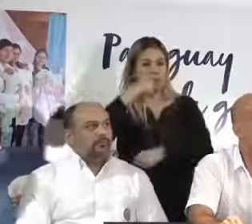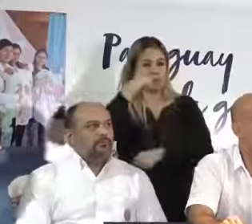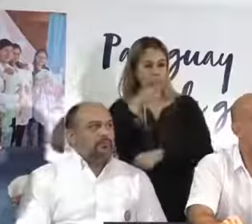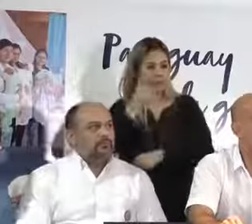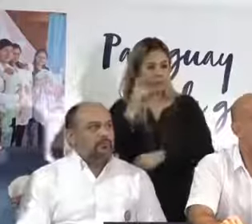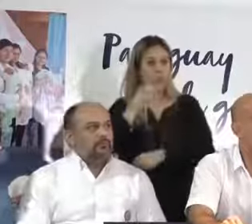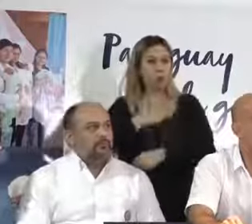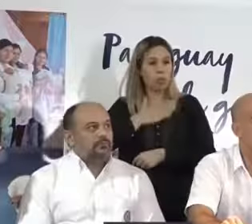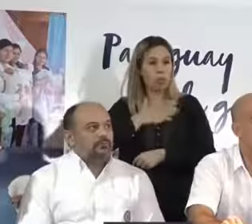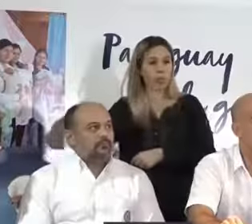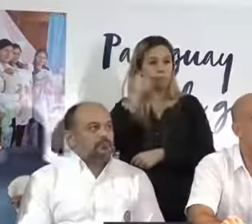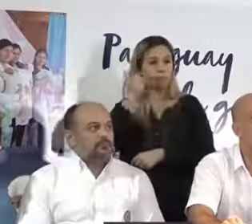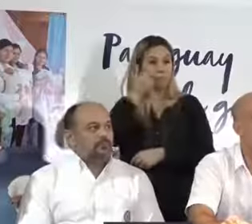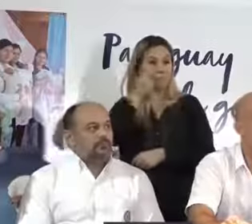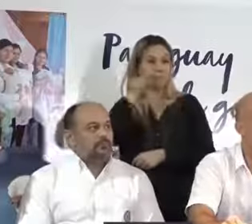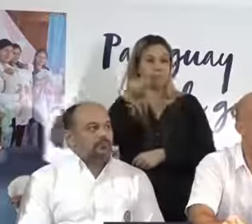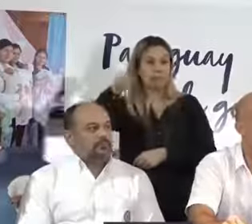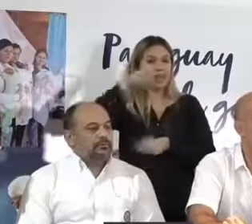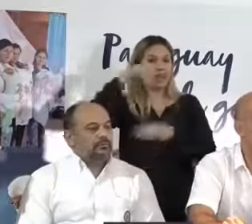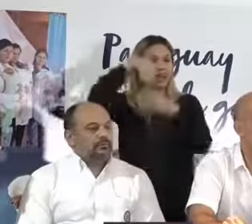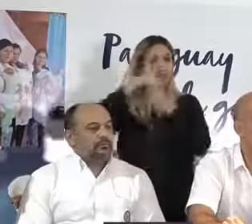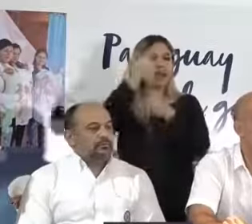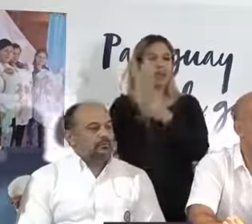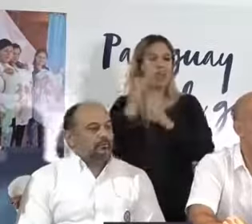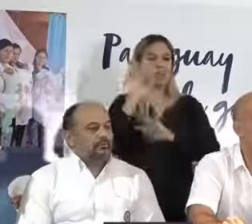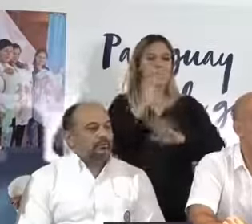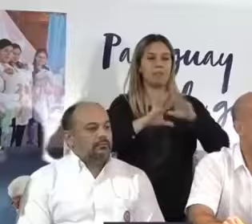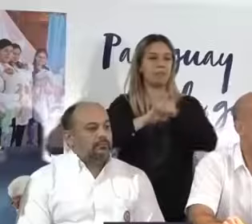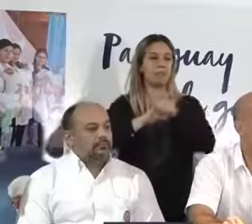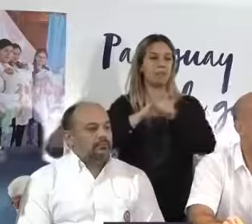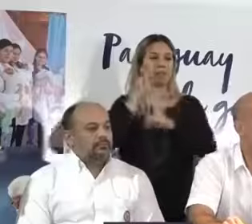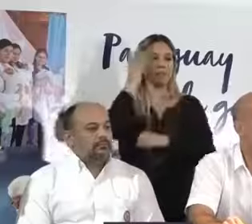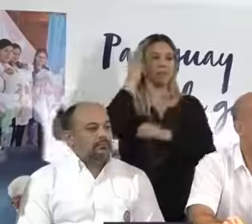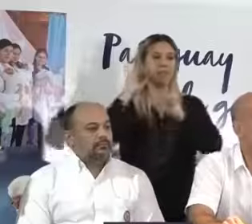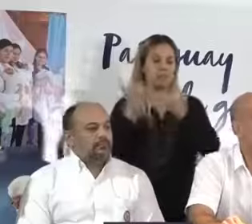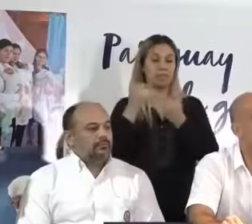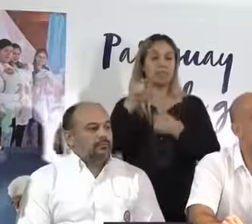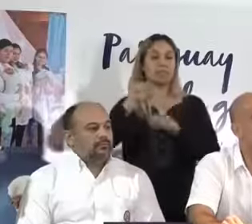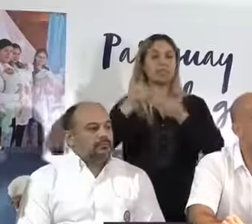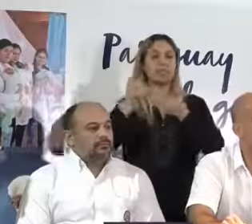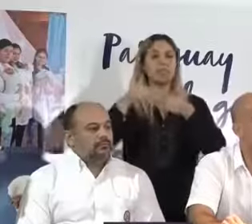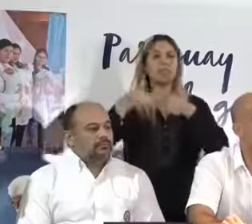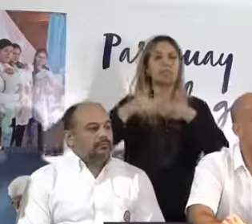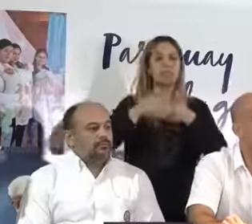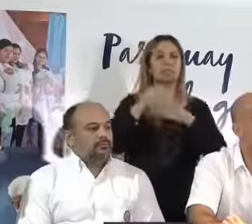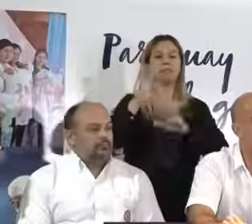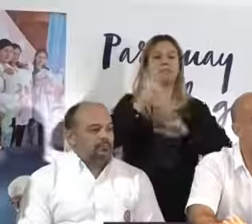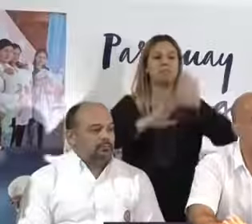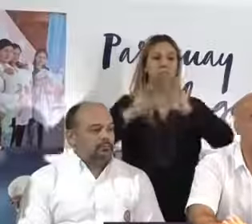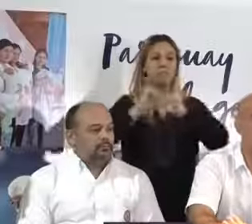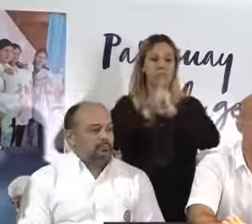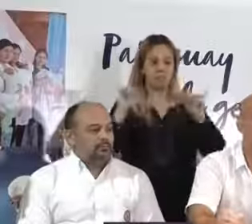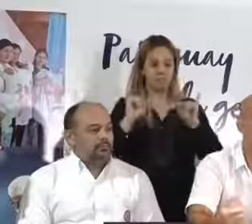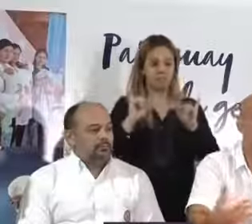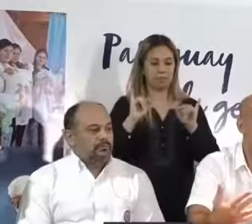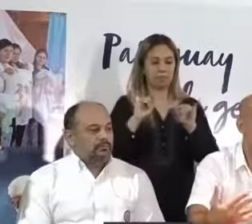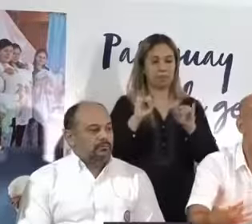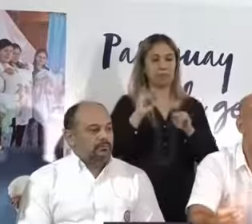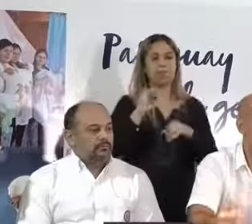masiva que va a hacerse de manera virtual y presencial, que también ya está terminado. Ese plan ha sido ajustado